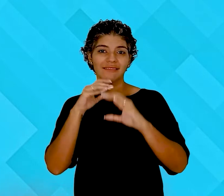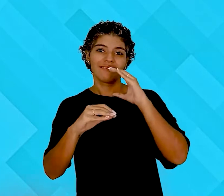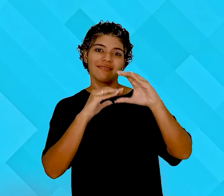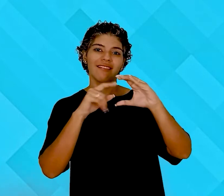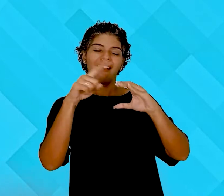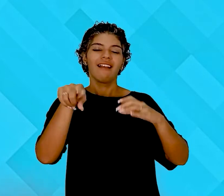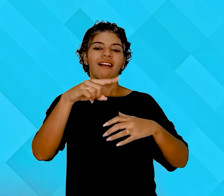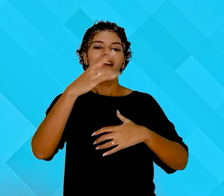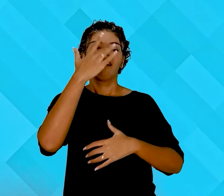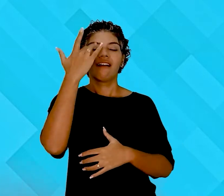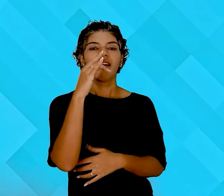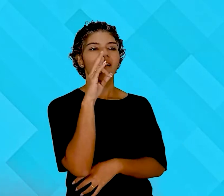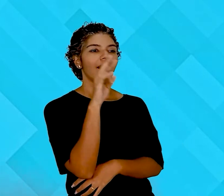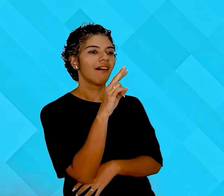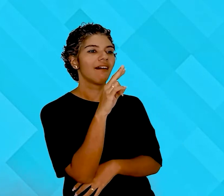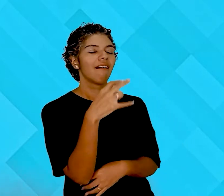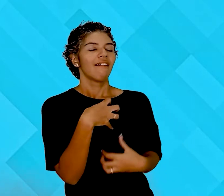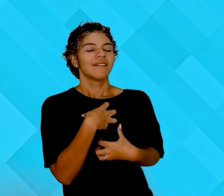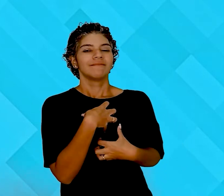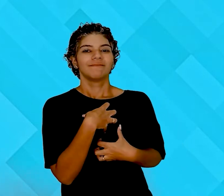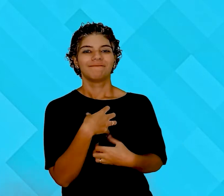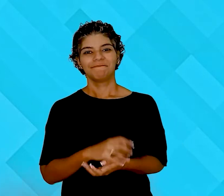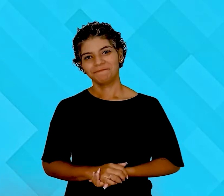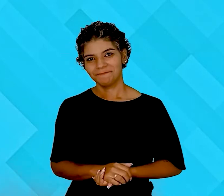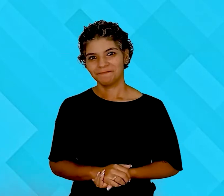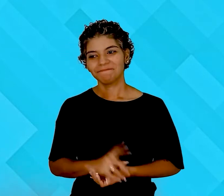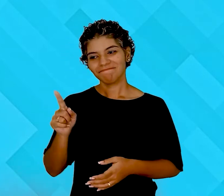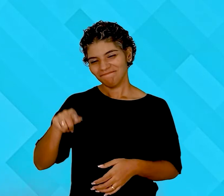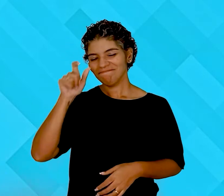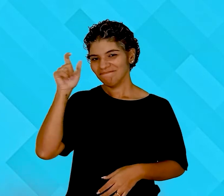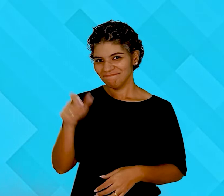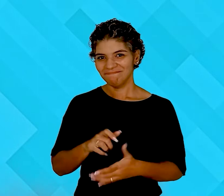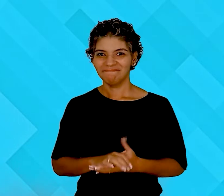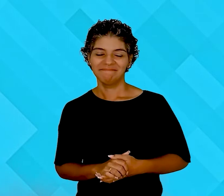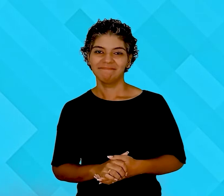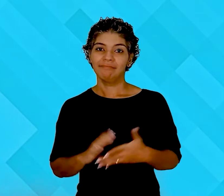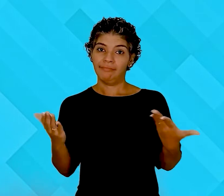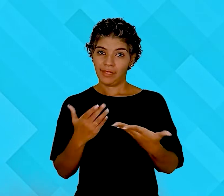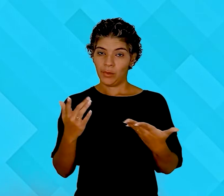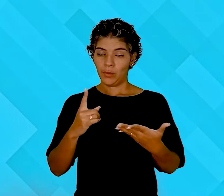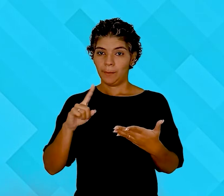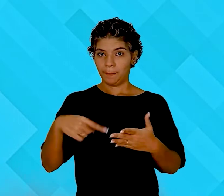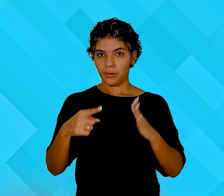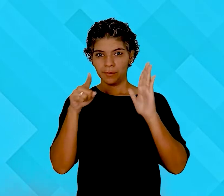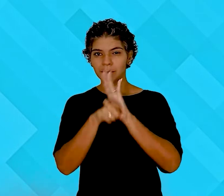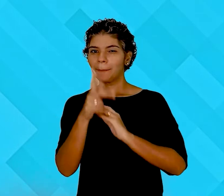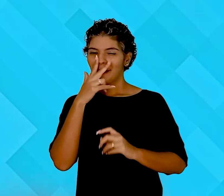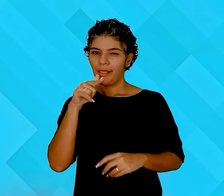última, se o professor não tiver mais uma excelente pergunta para fazer. Qual foi a estratégia mais criativa que você teve que